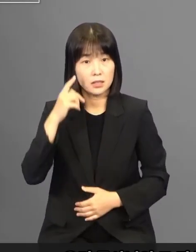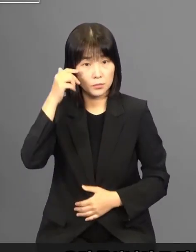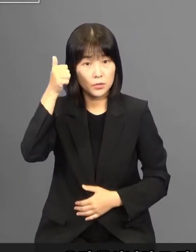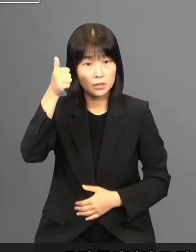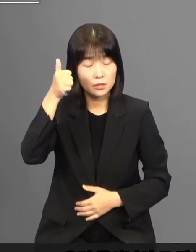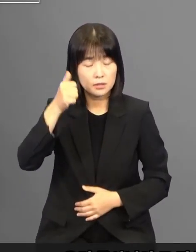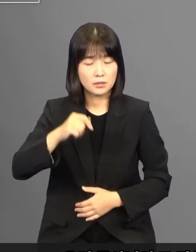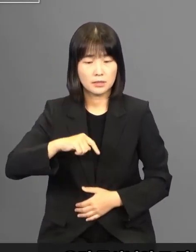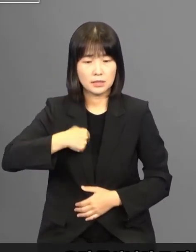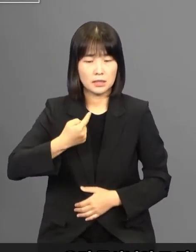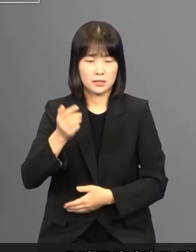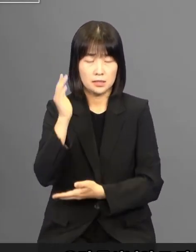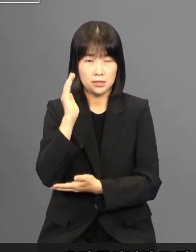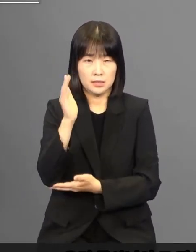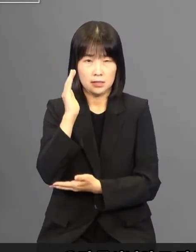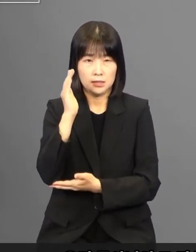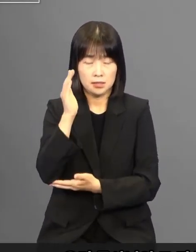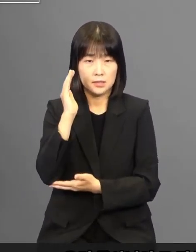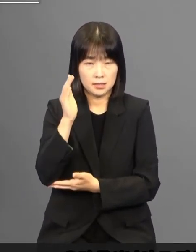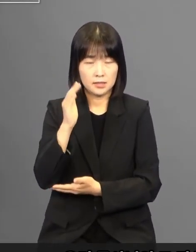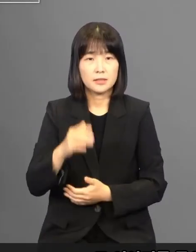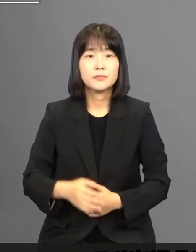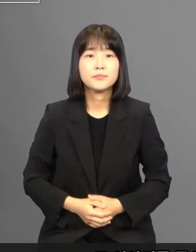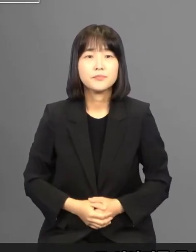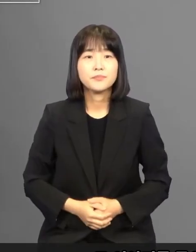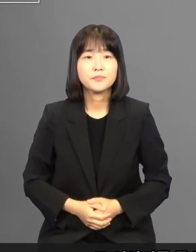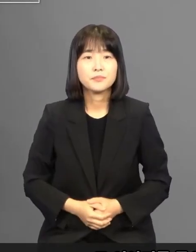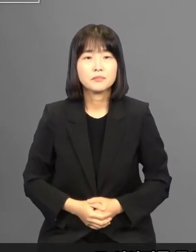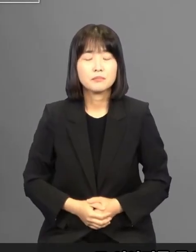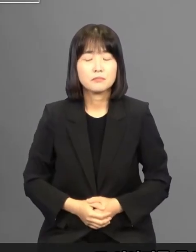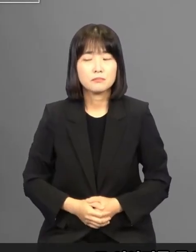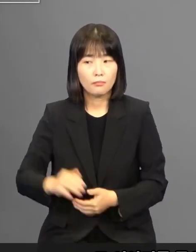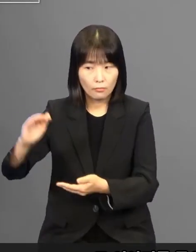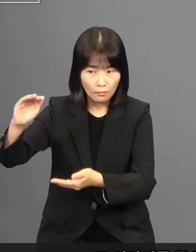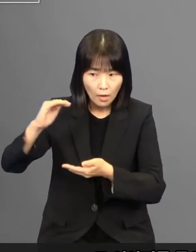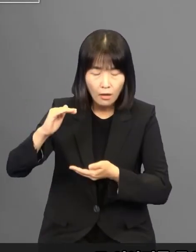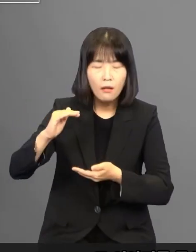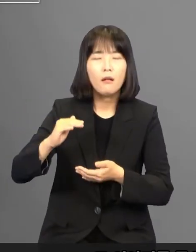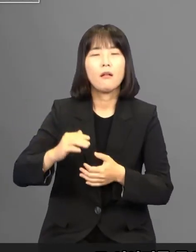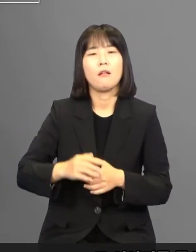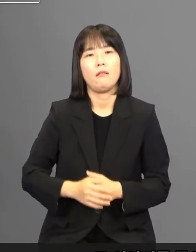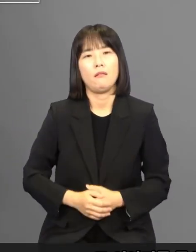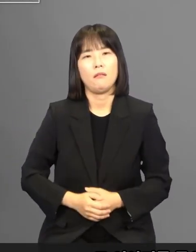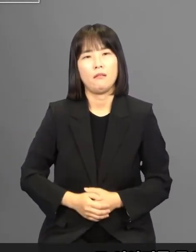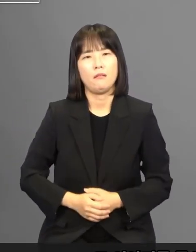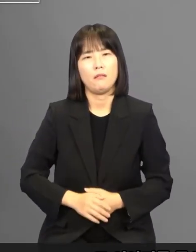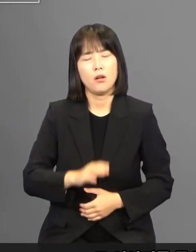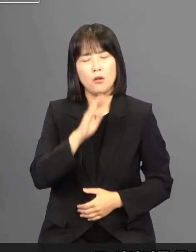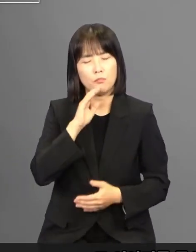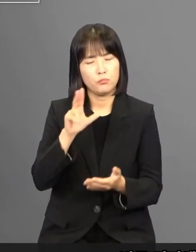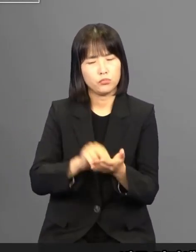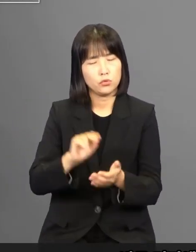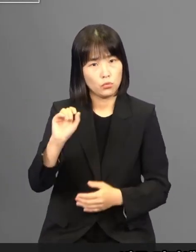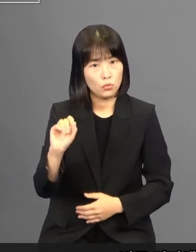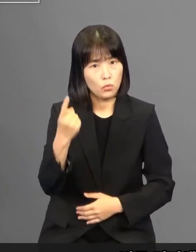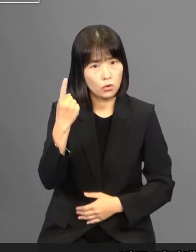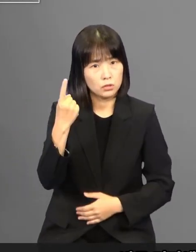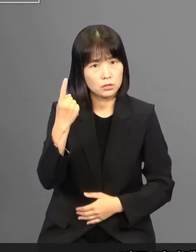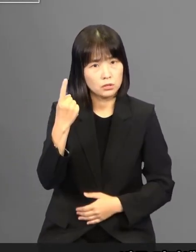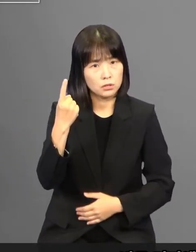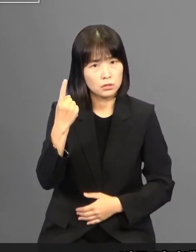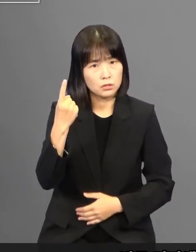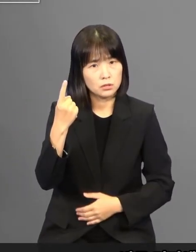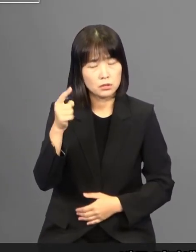그 자신의 이야기를 해 주신 것입니다. 그 이야기를 들으면서 정말 문제의 원인이 바로 거기에